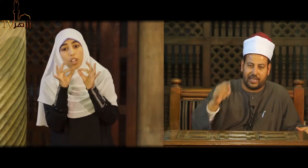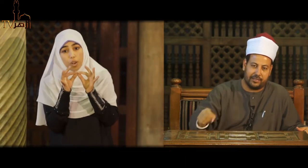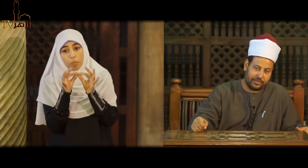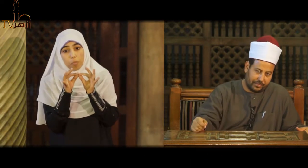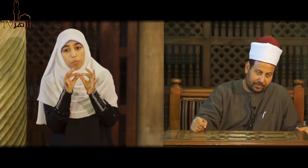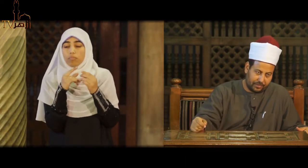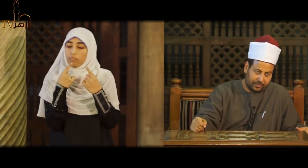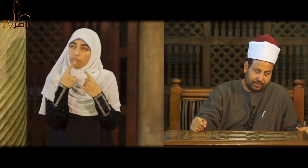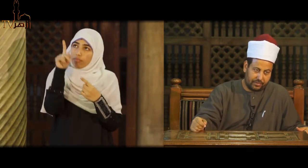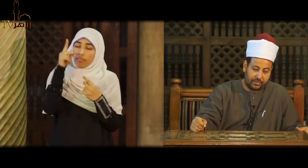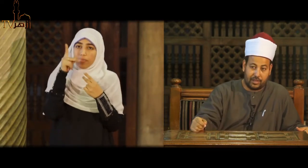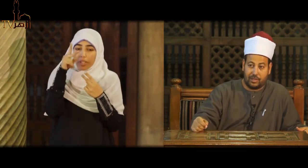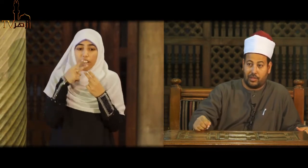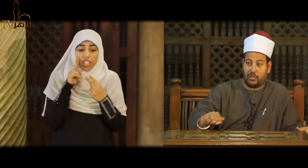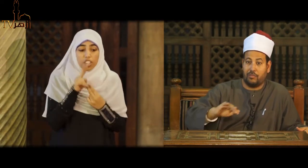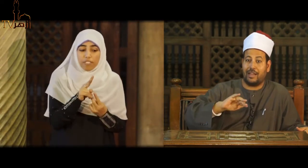سبيل الله.